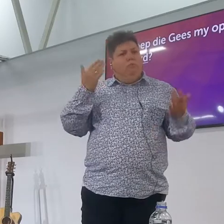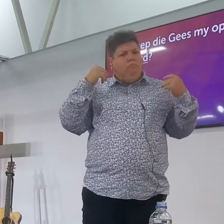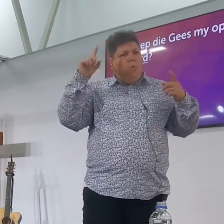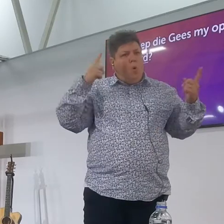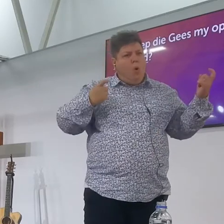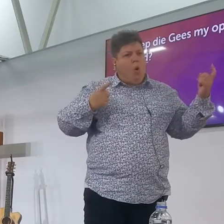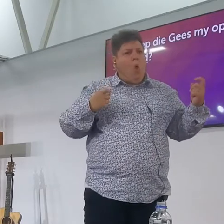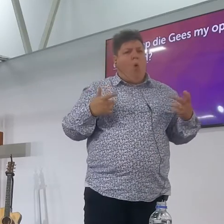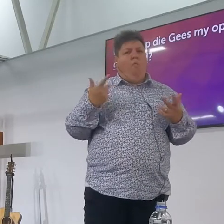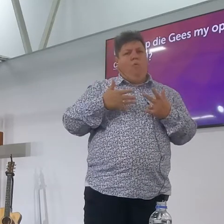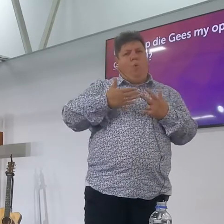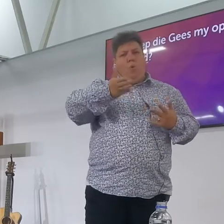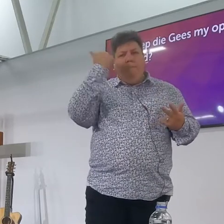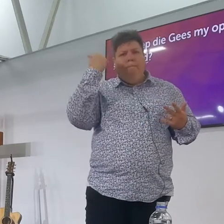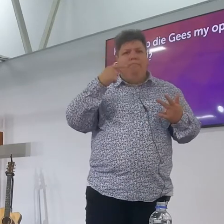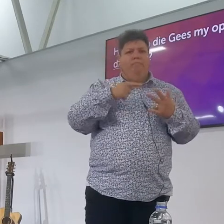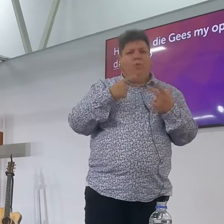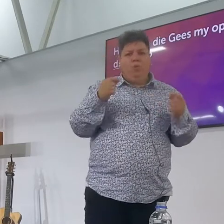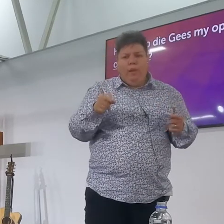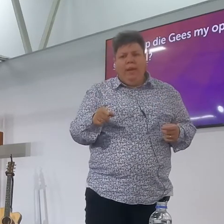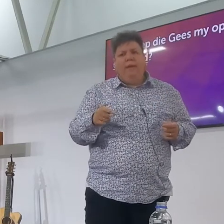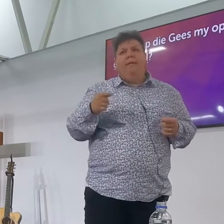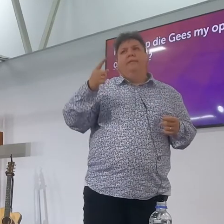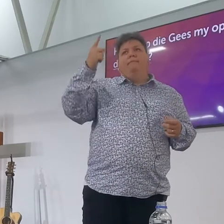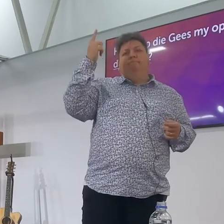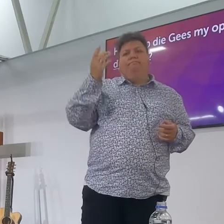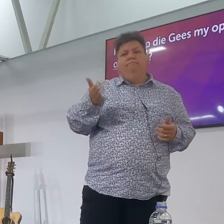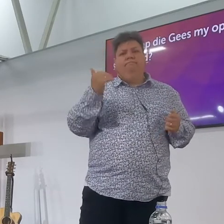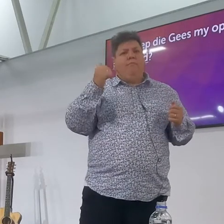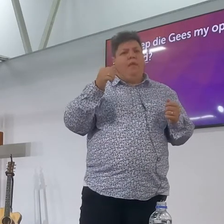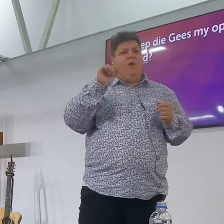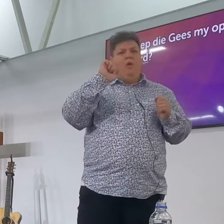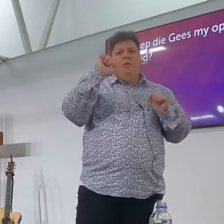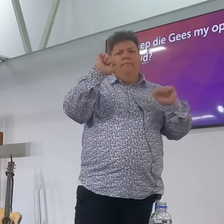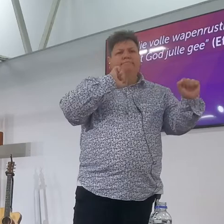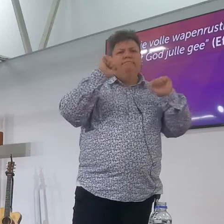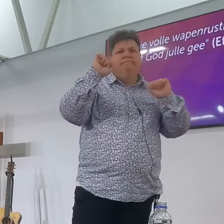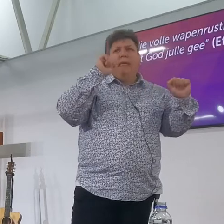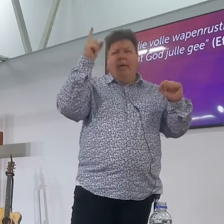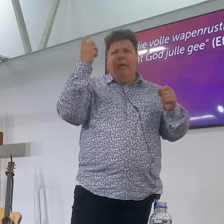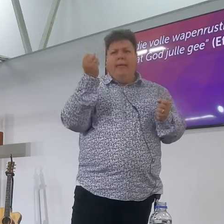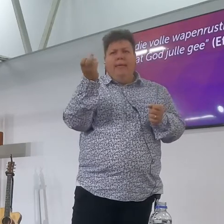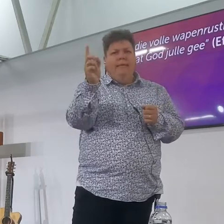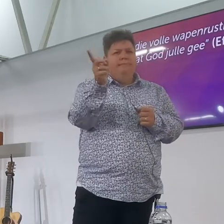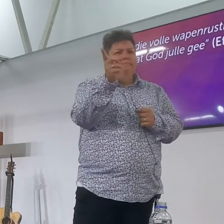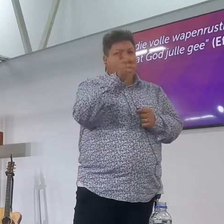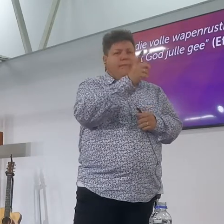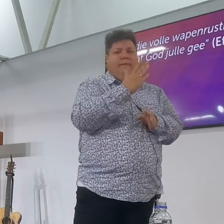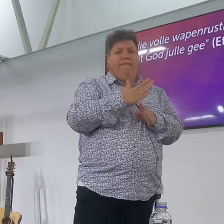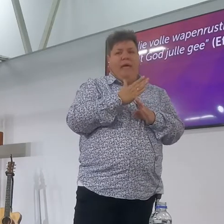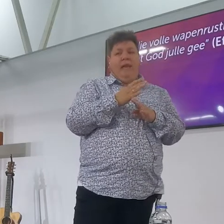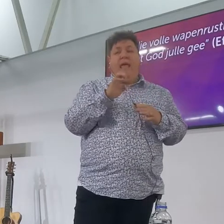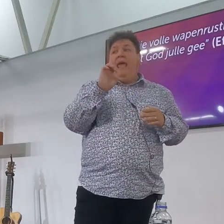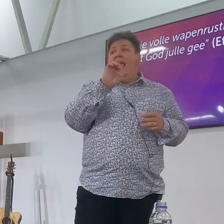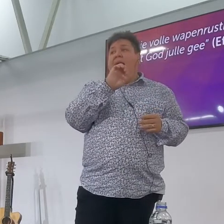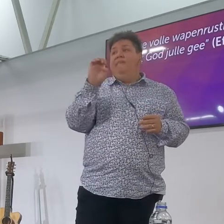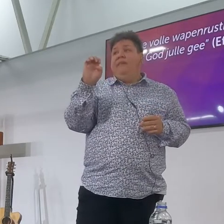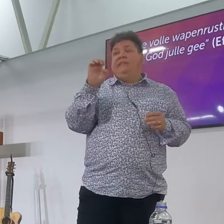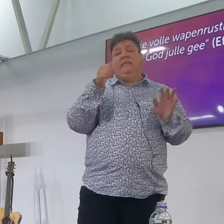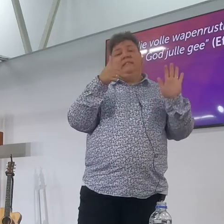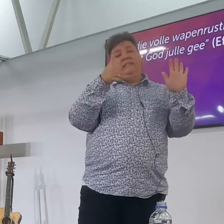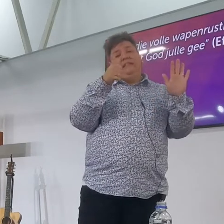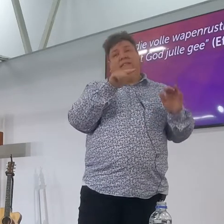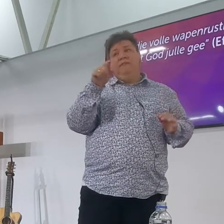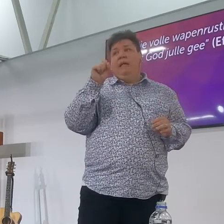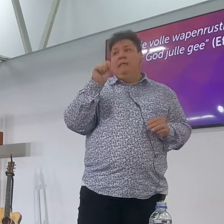Die Heilige Gees roep my op om my geestelike wapenrusting aan te trek en deel te wees van hierdie oorlog. In Efesiërs 6 vers 11 lees ons,